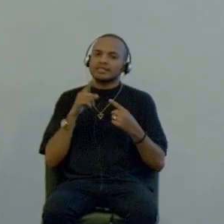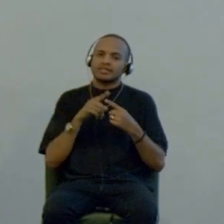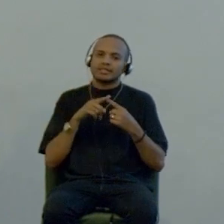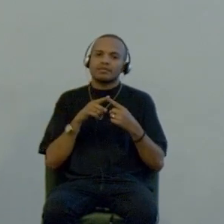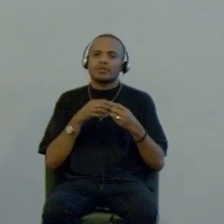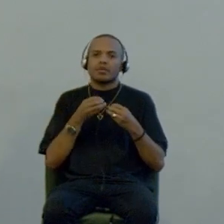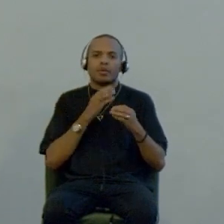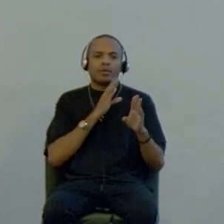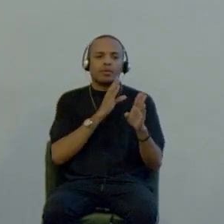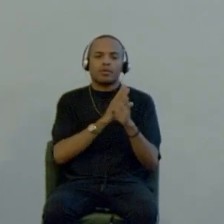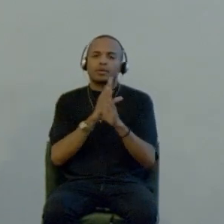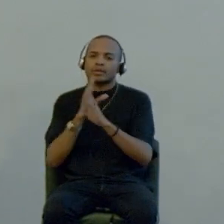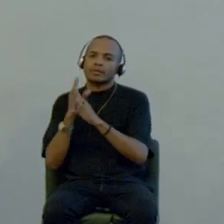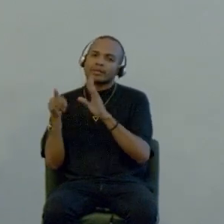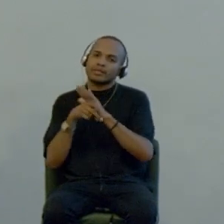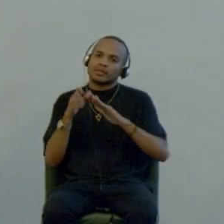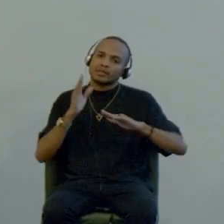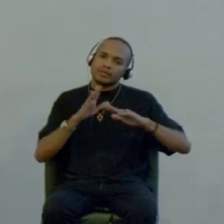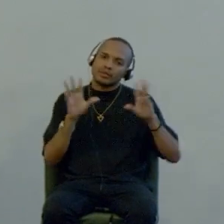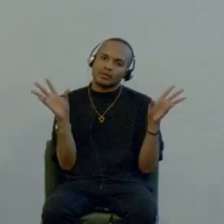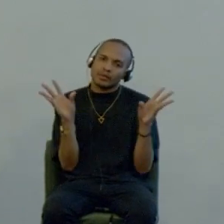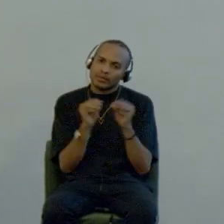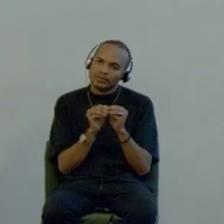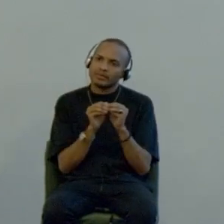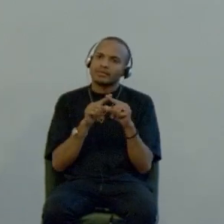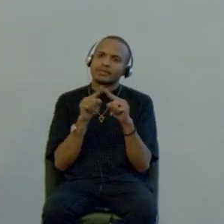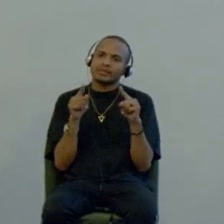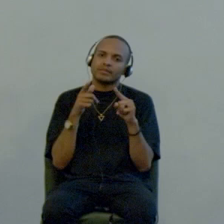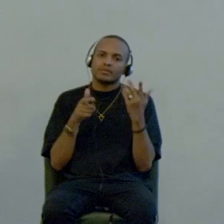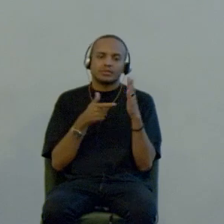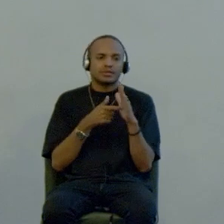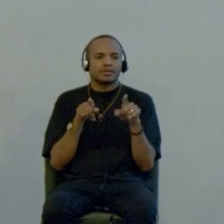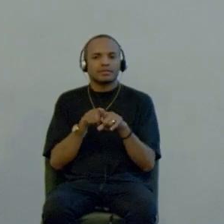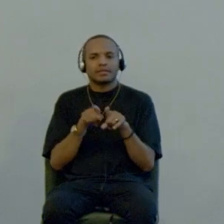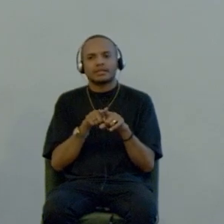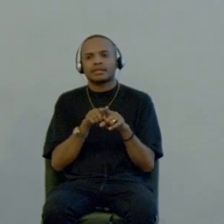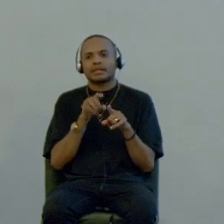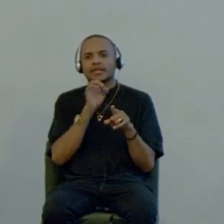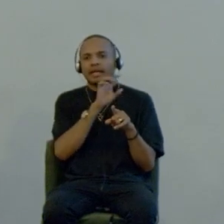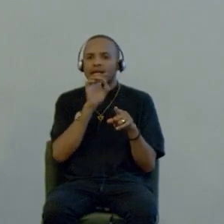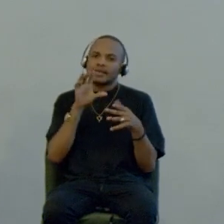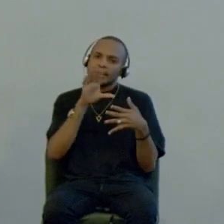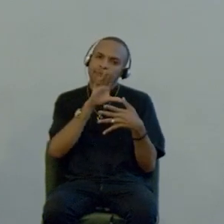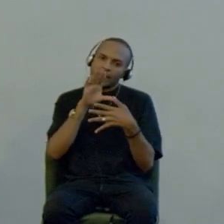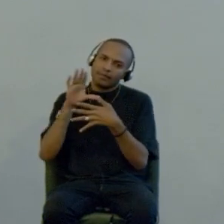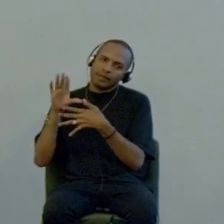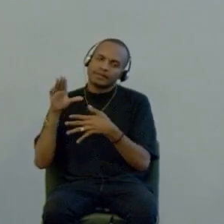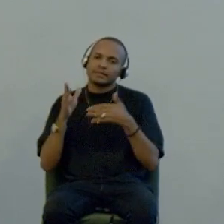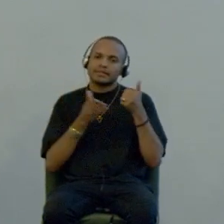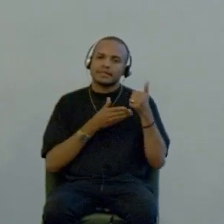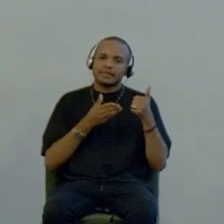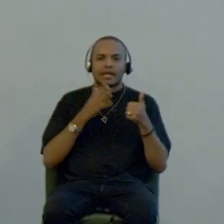vous dire que chacune de ces cartes s'appuie sur, encore une fois, beaucoup de réflexions qui ne sont pas les nôtres, qui sont celles